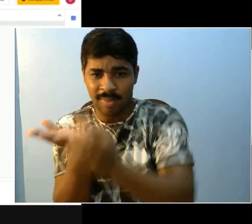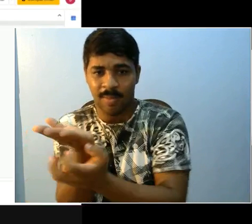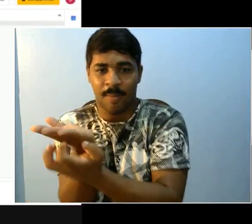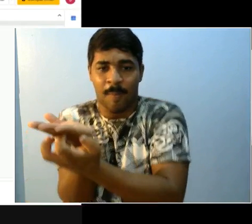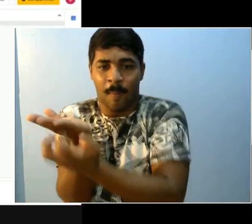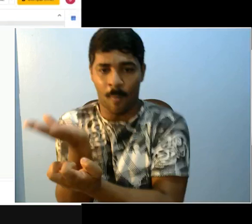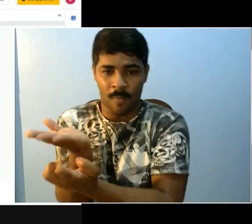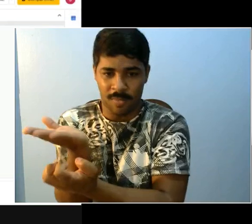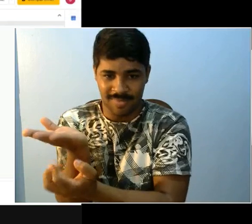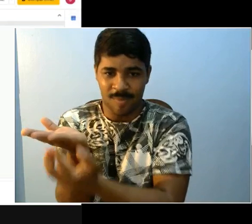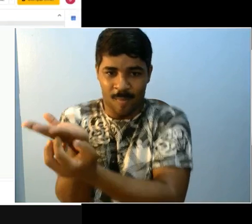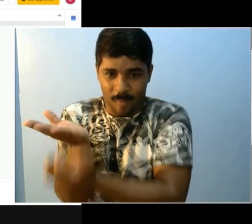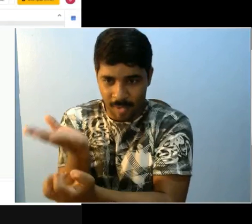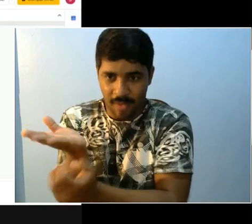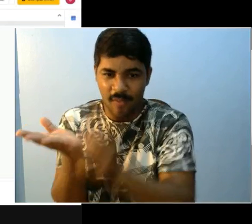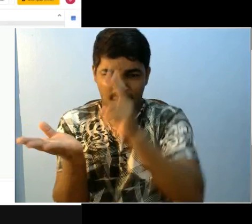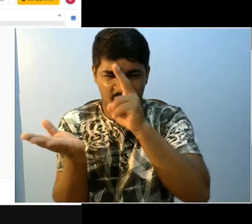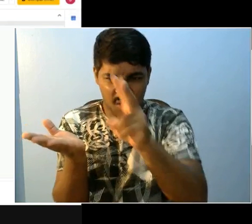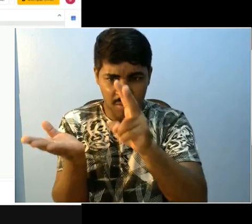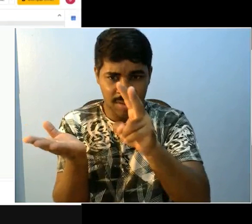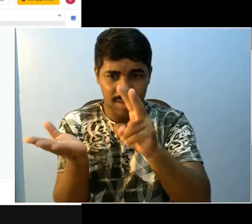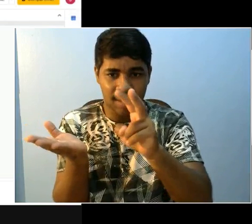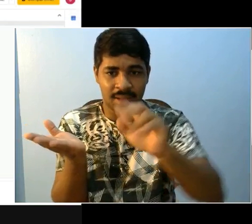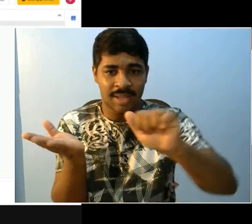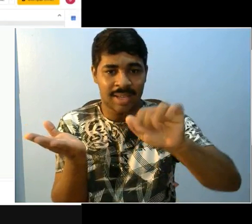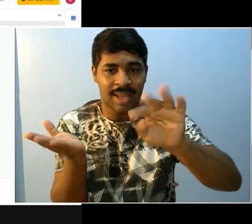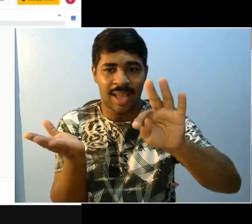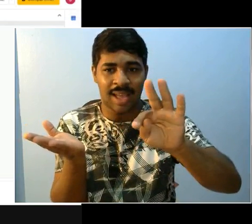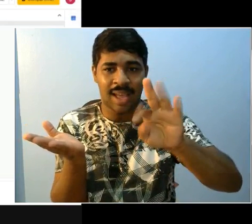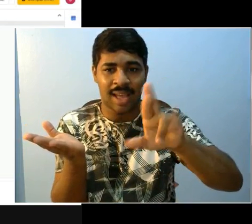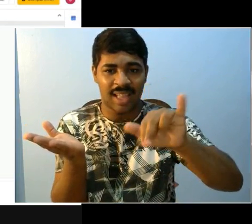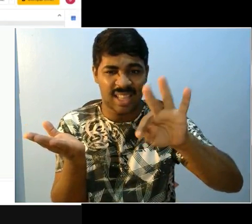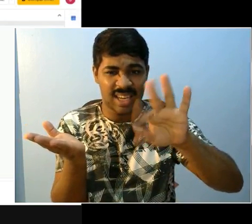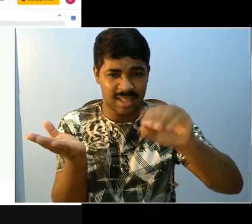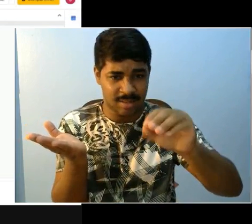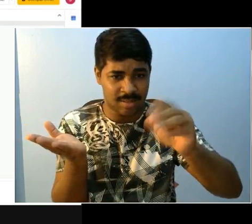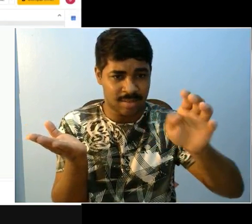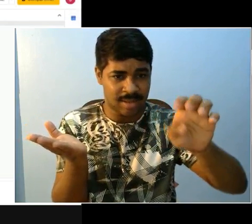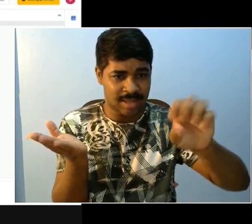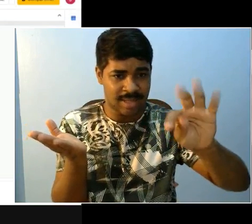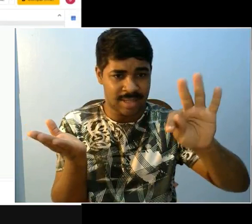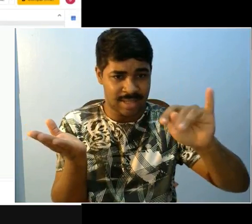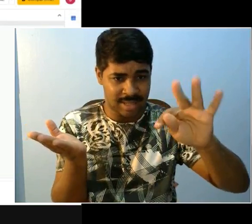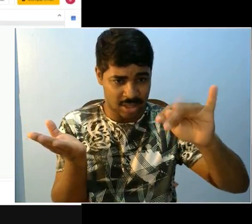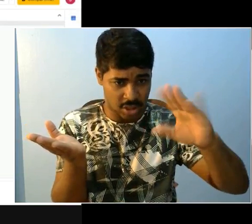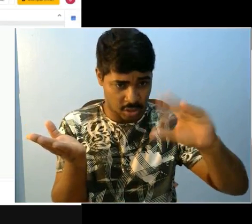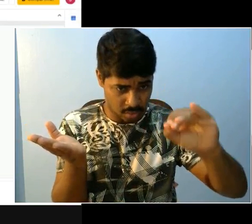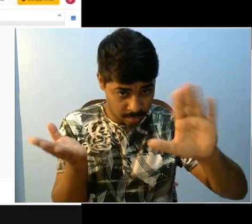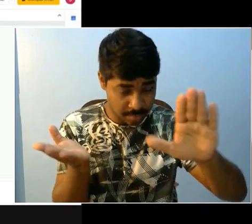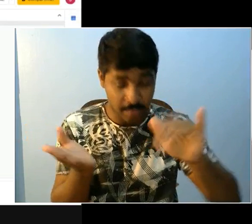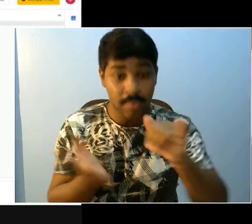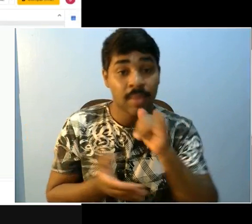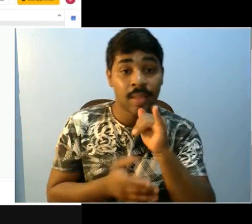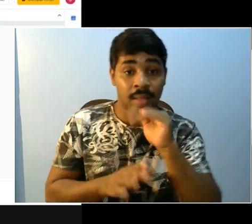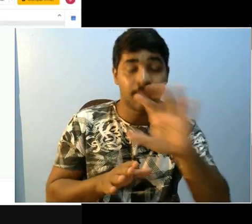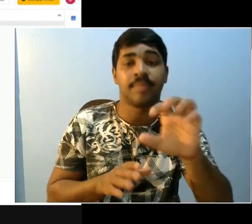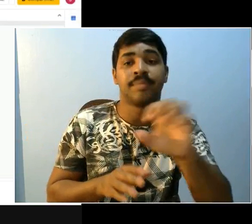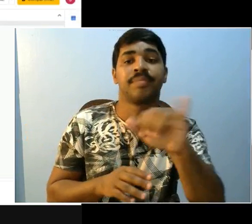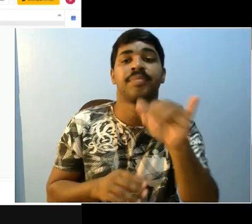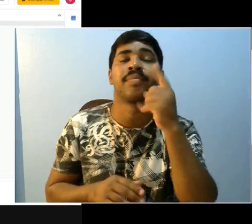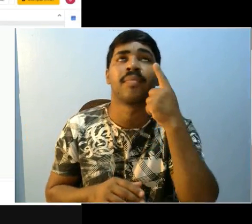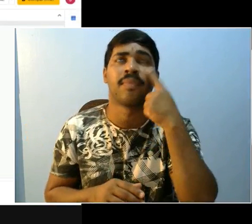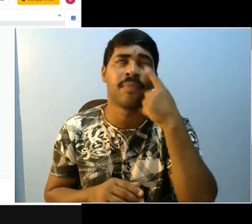corpo, vou até mostrar aqui, ó. Quando eu quero empurrar o corpo, tá? Quando eu quero